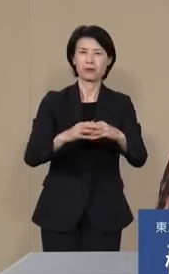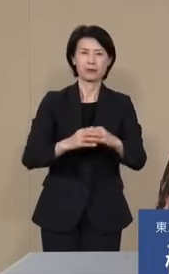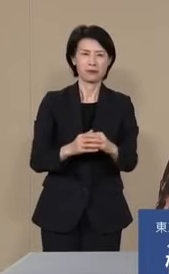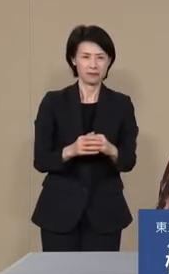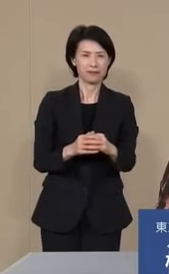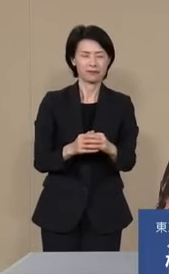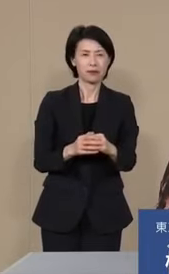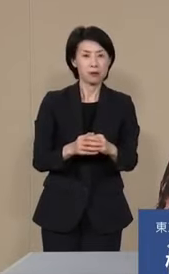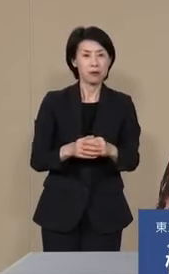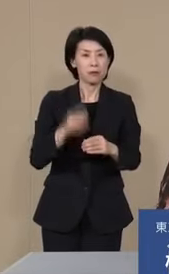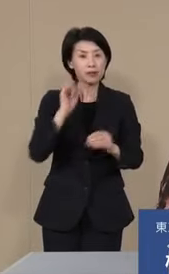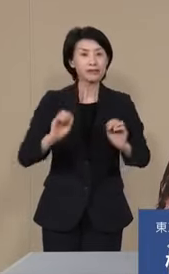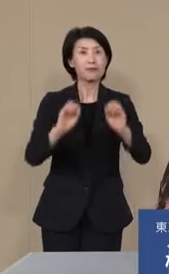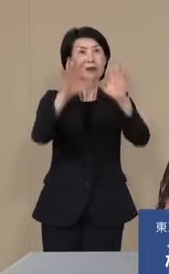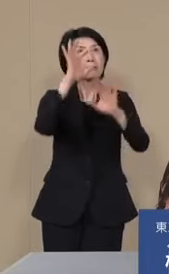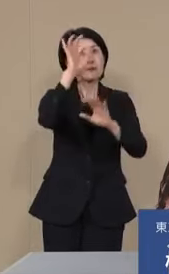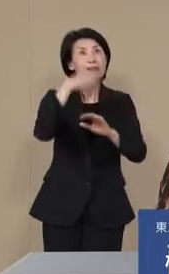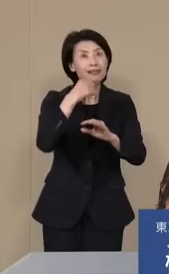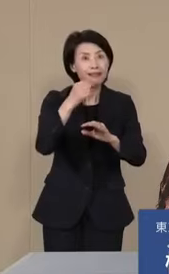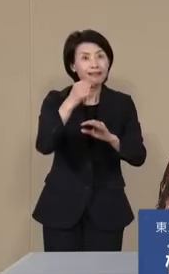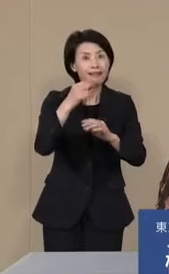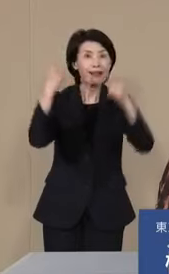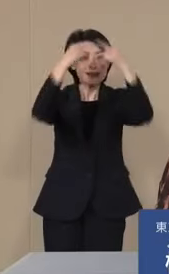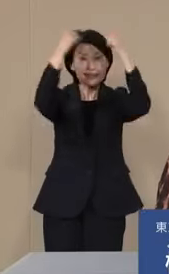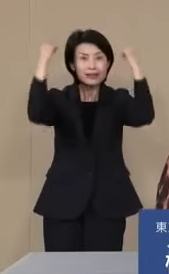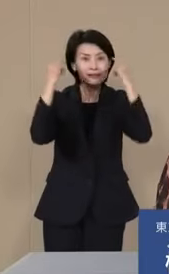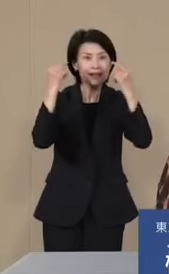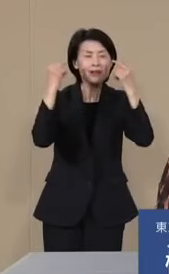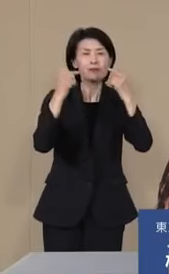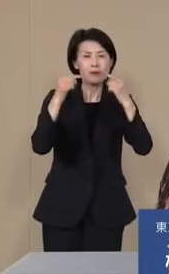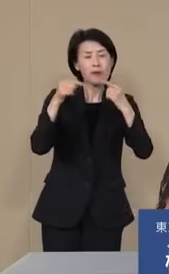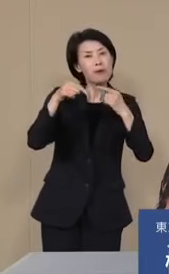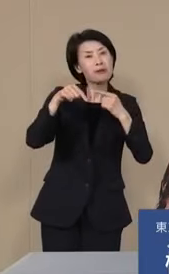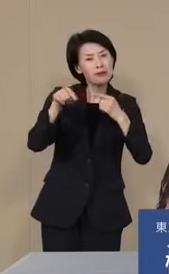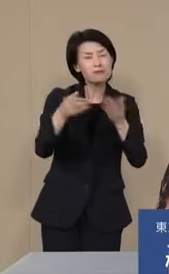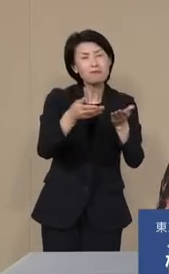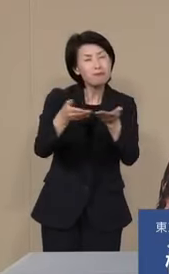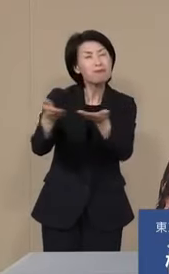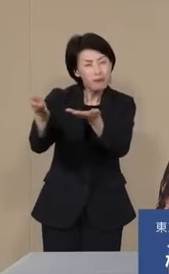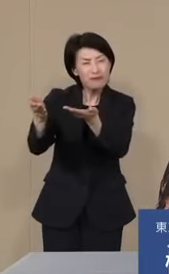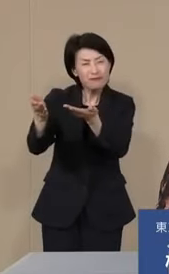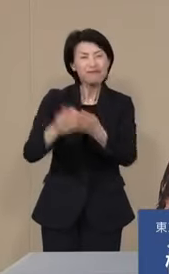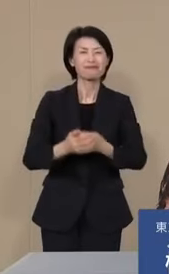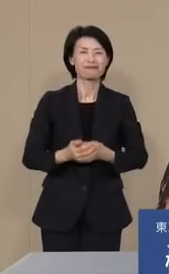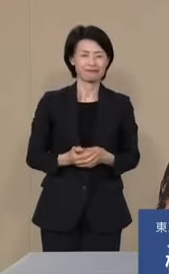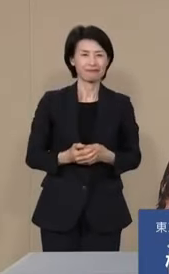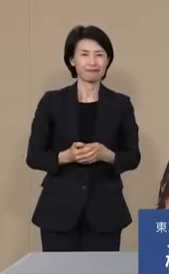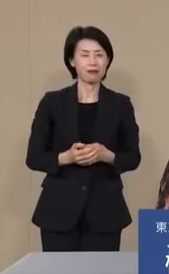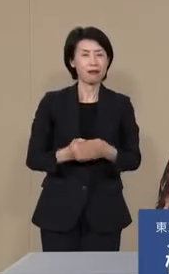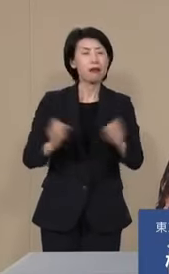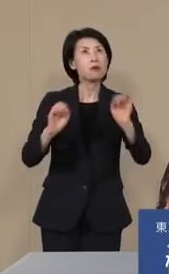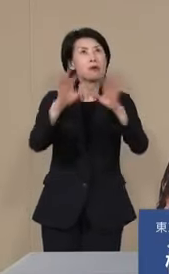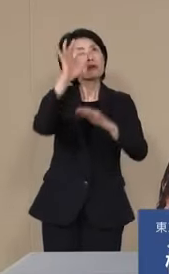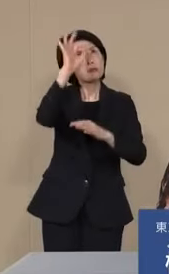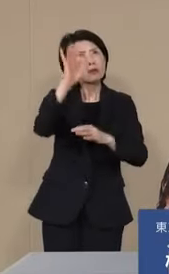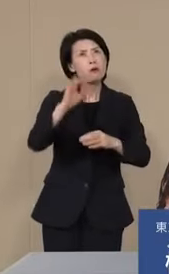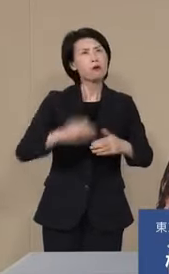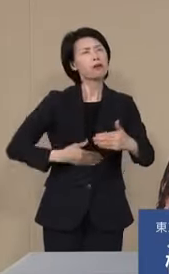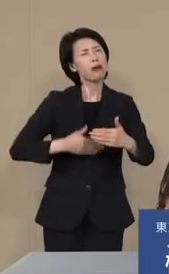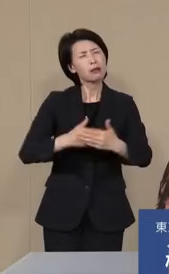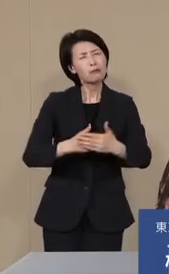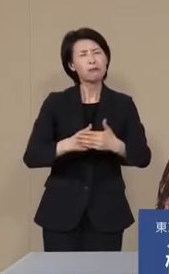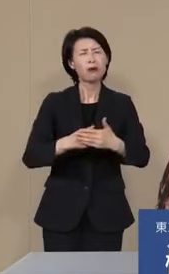のそんなにマッピング見たきゃディズニーランドに行けばいいじゃんそのプロジェクトマッピングでお腹は膨れないし俺が都